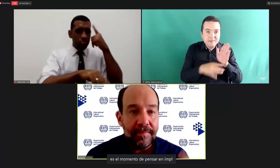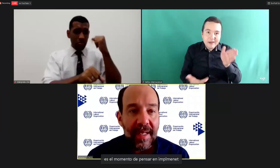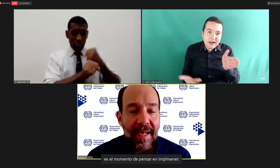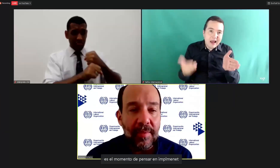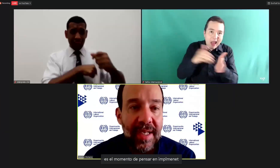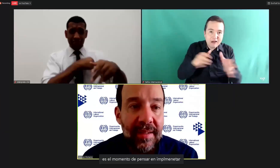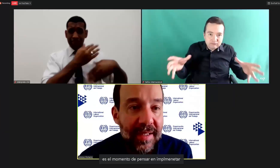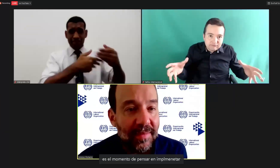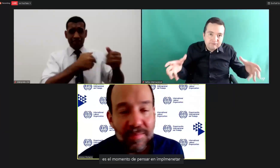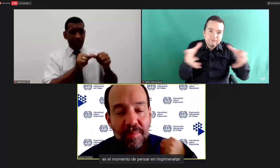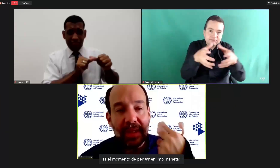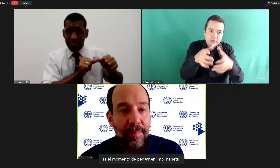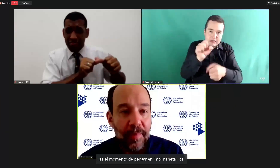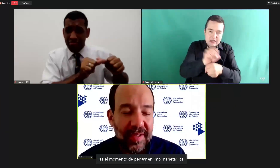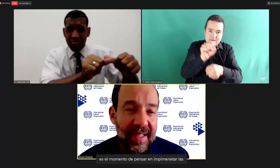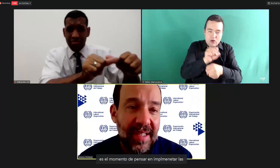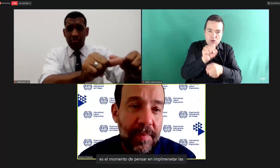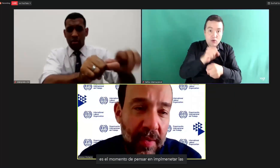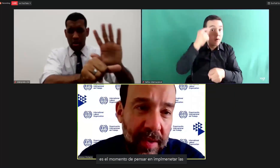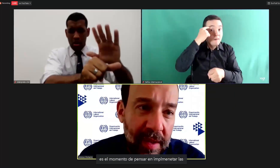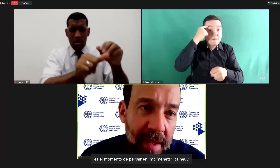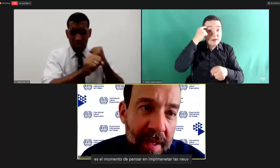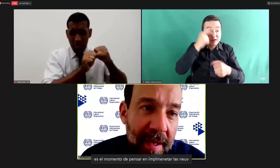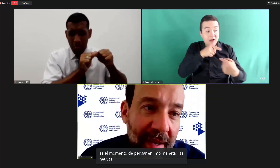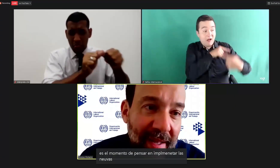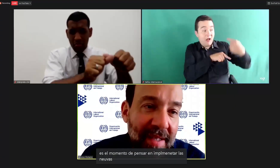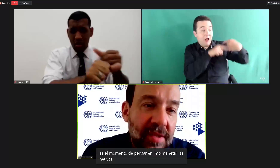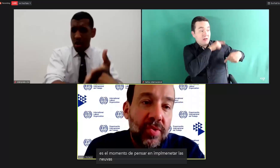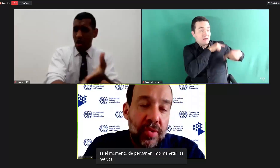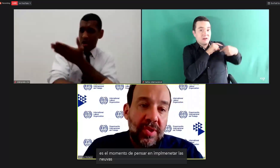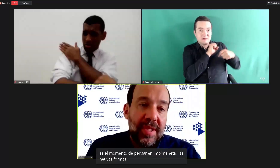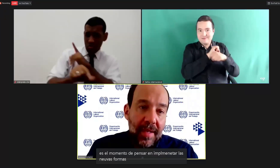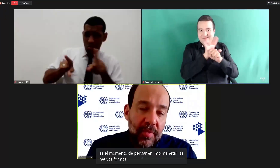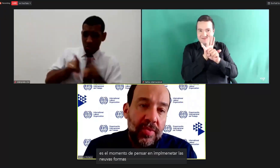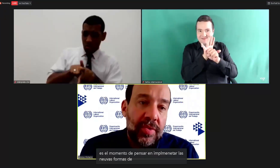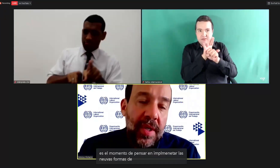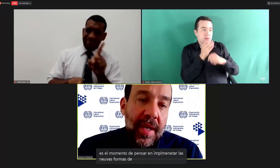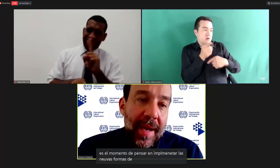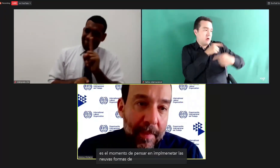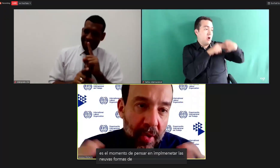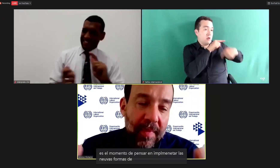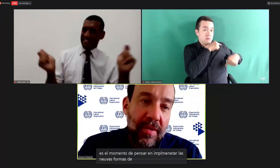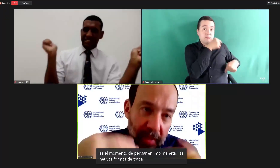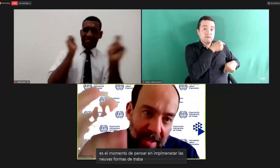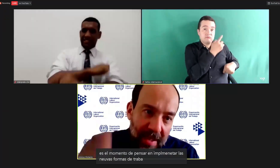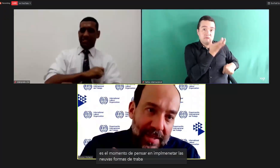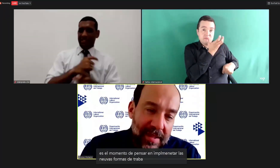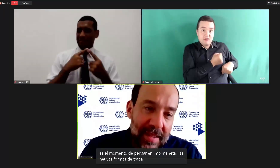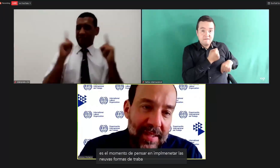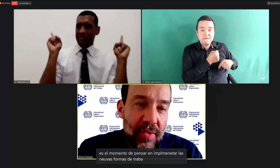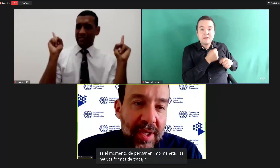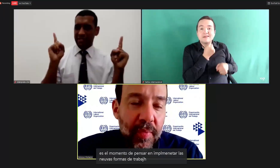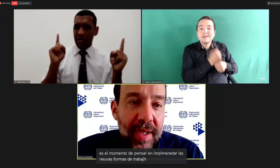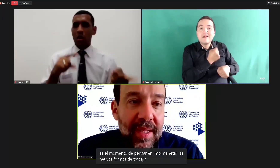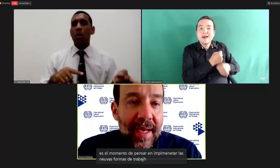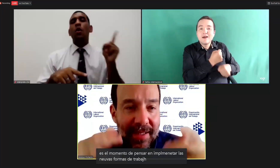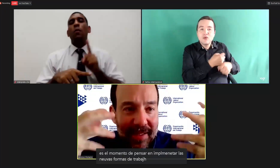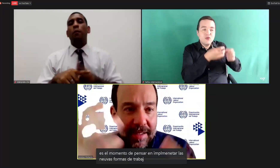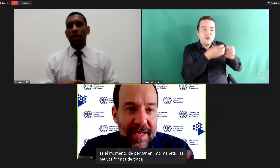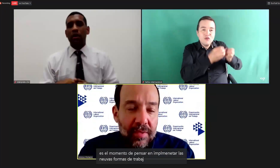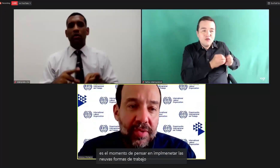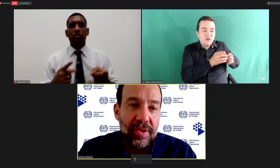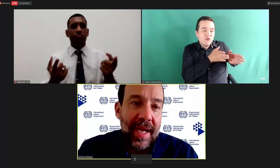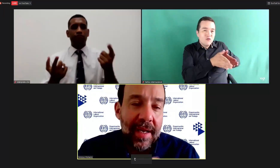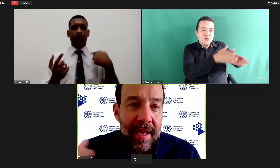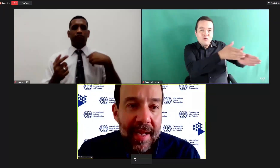mismo que teníamos antes, y tampoco tiene que ser peor, ¿no? La verdad es que nosotros tenemos, por medio de las decisiones